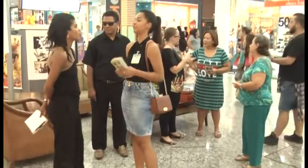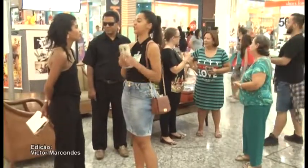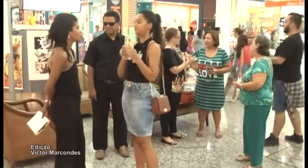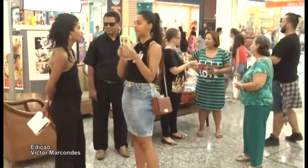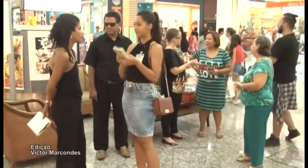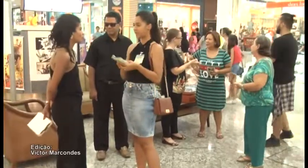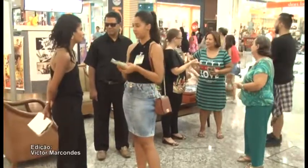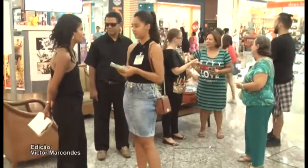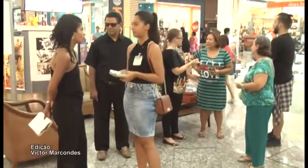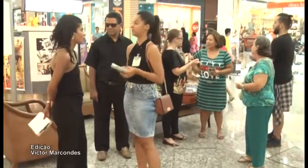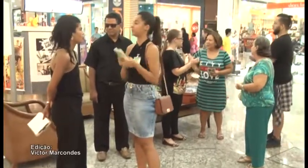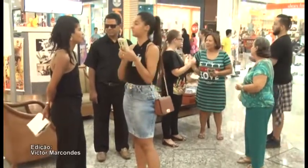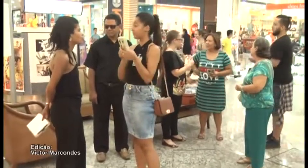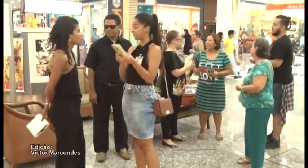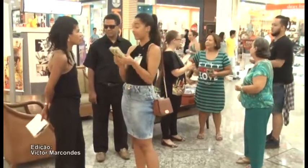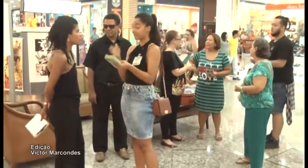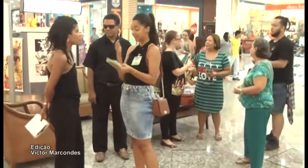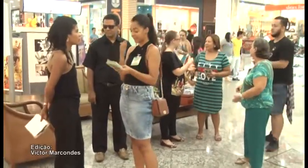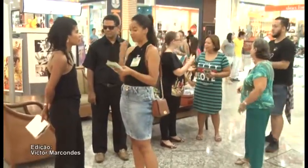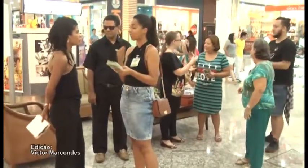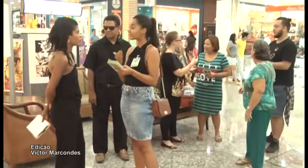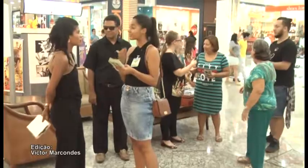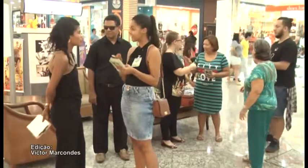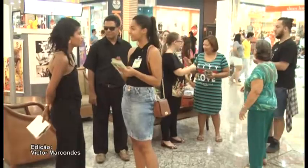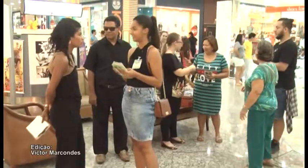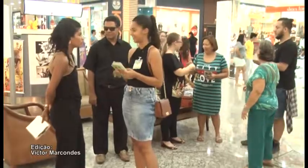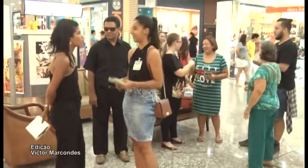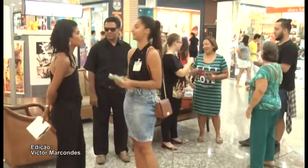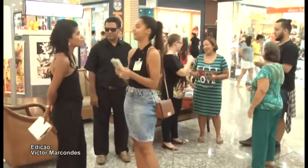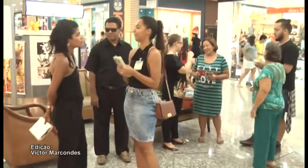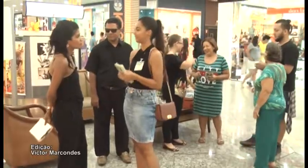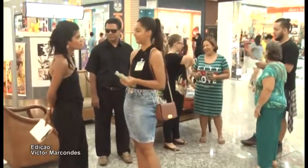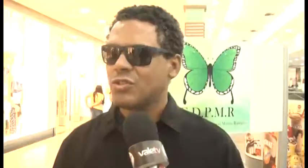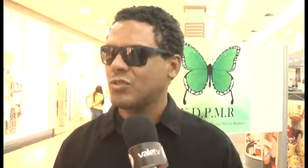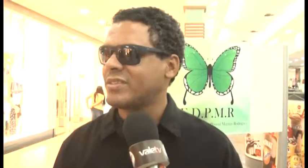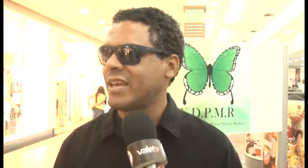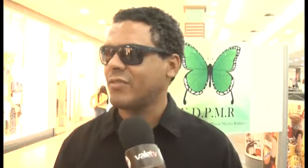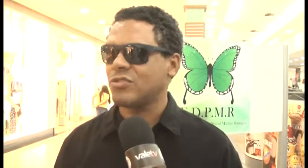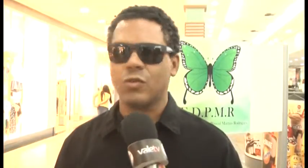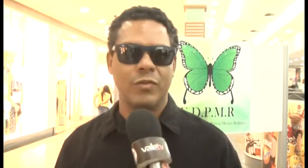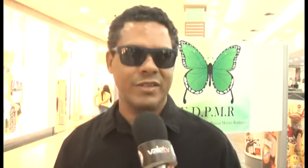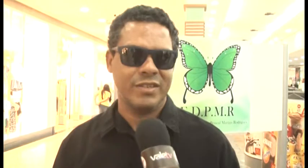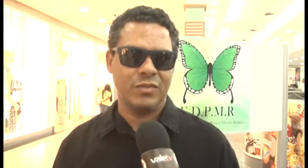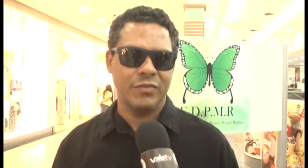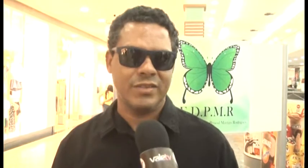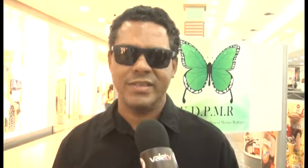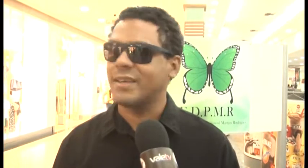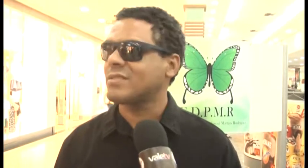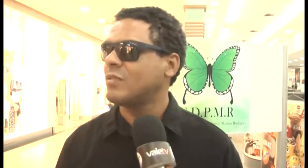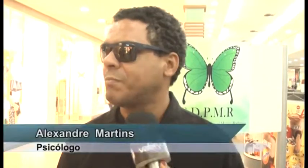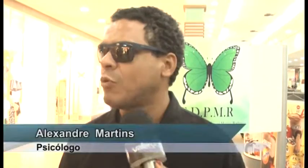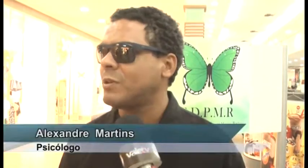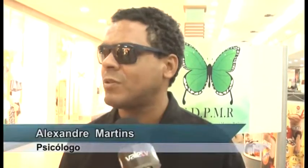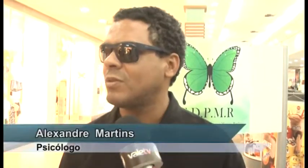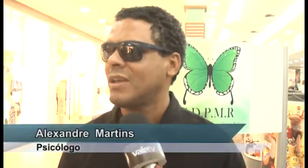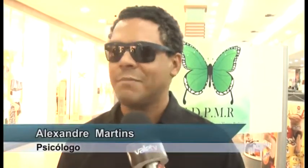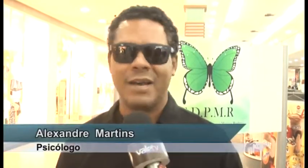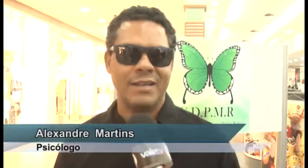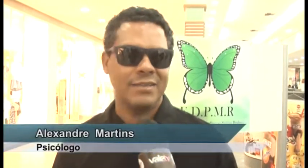surdo se comunicar. Sem isso, não existe igualdade. Sou cego, estou conversando com vocês, com o público, mas